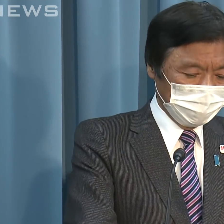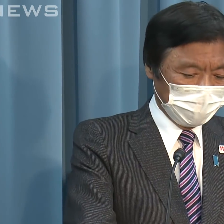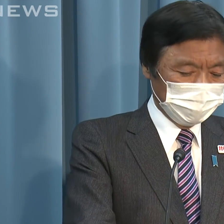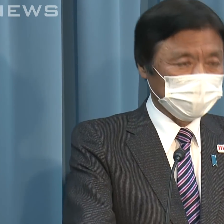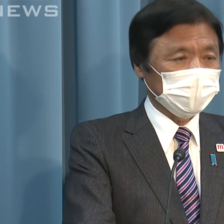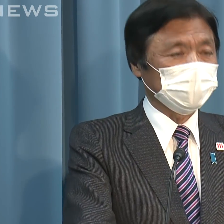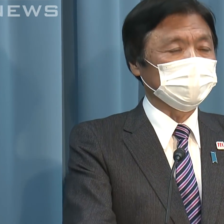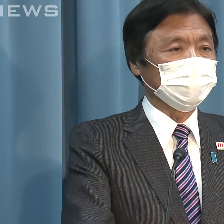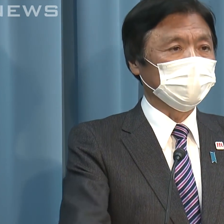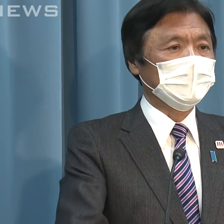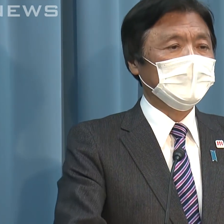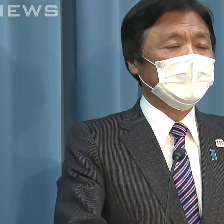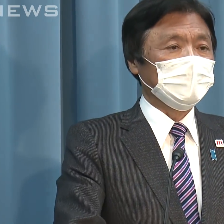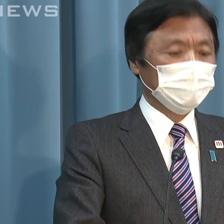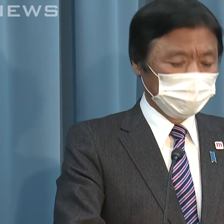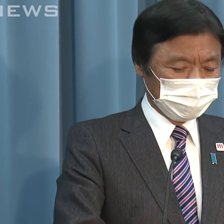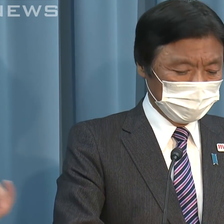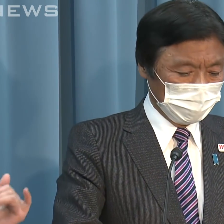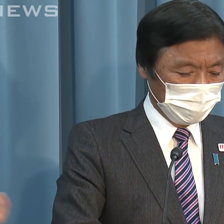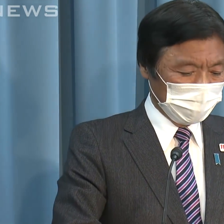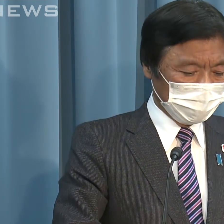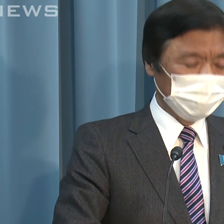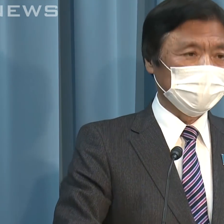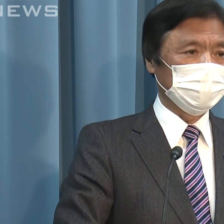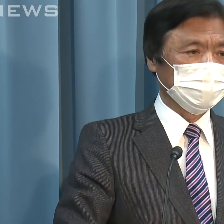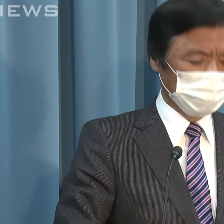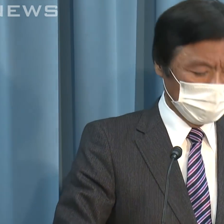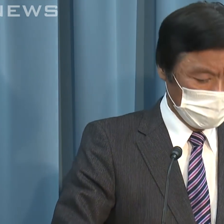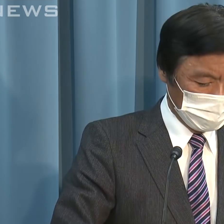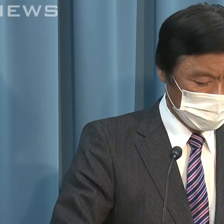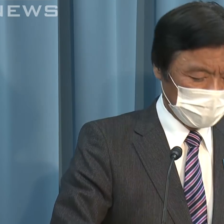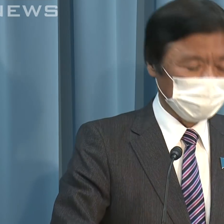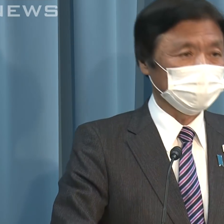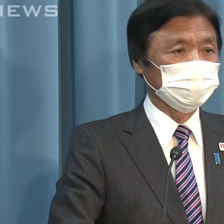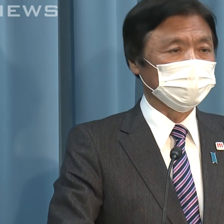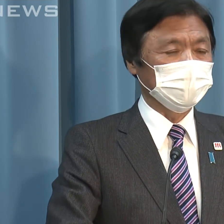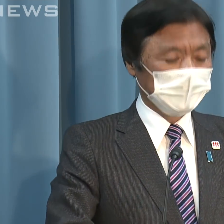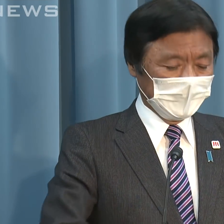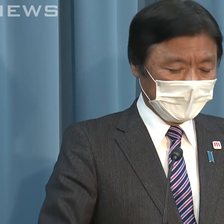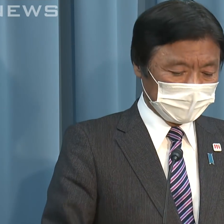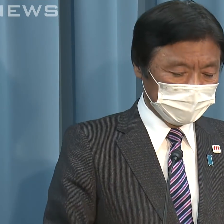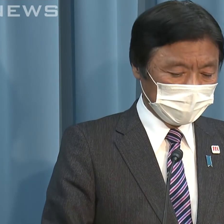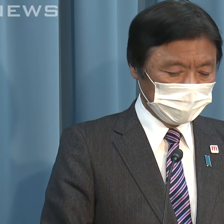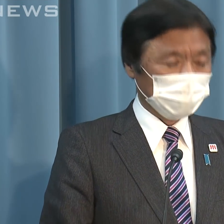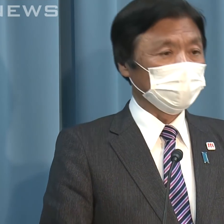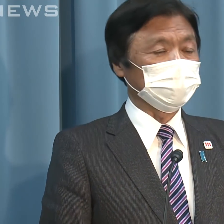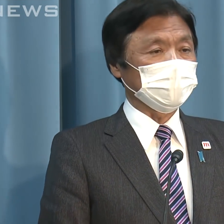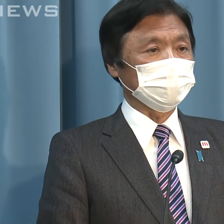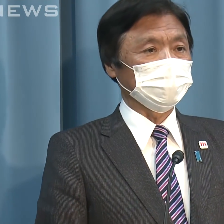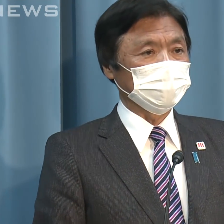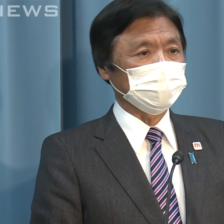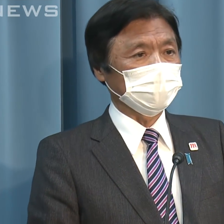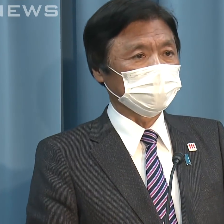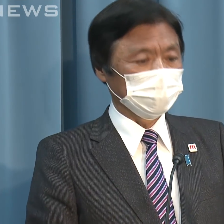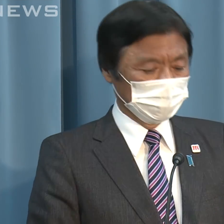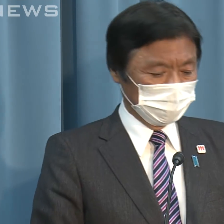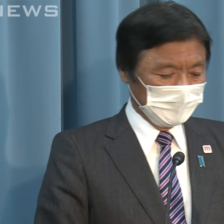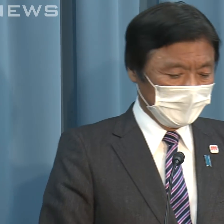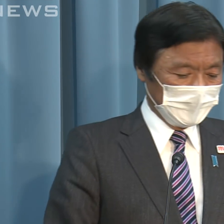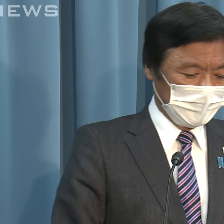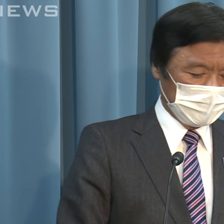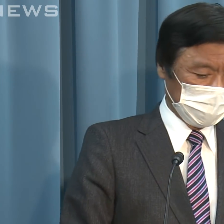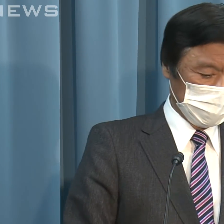亡くなりになられました方々のご冥福を改めてお祈りを申し上げますとともに、現在闘病生活を余儀なくされ